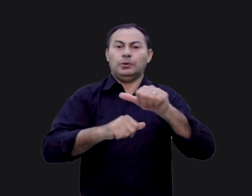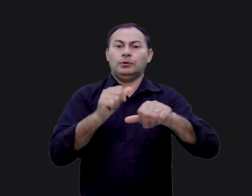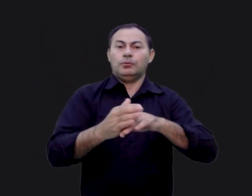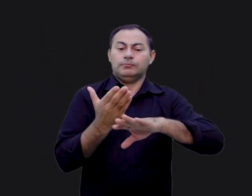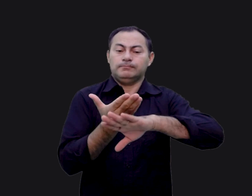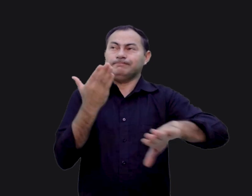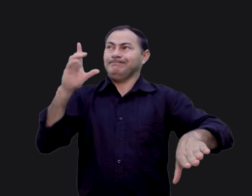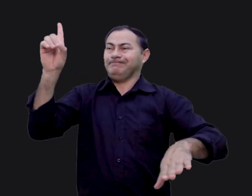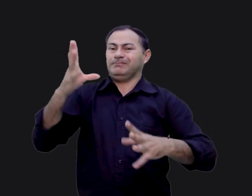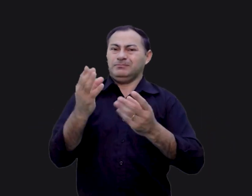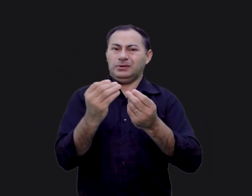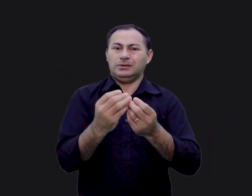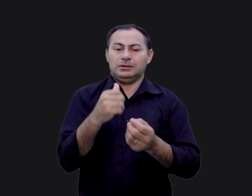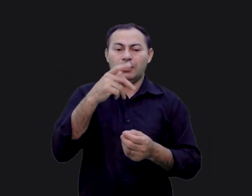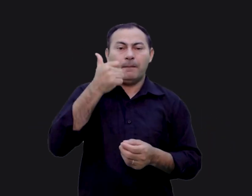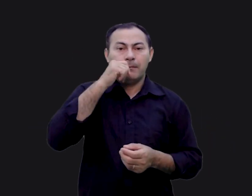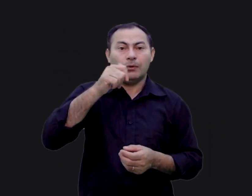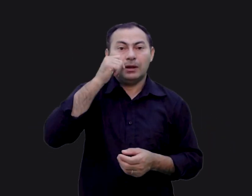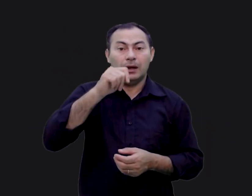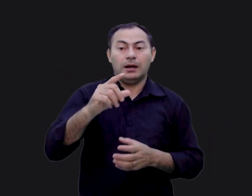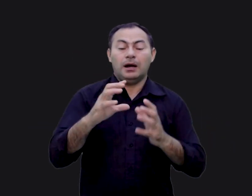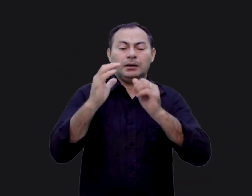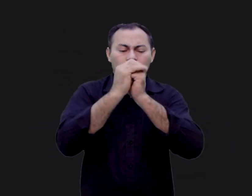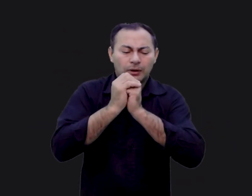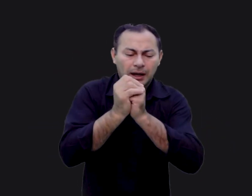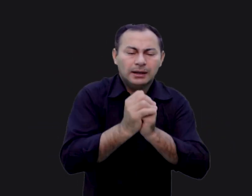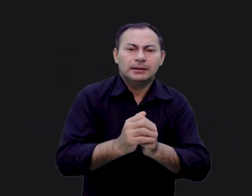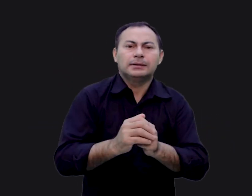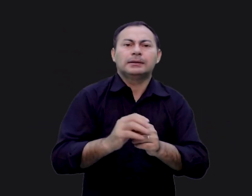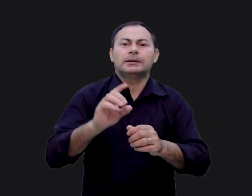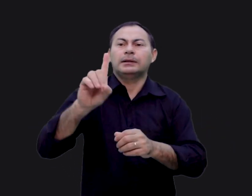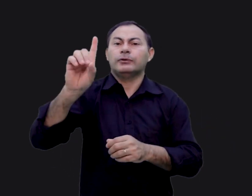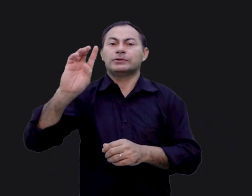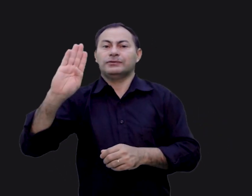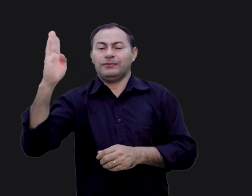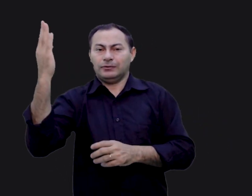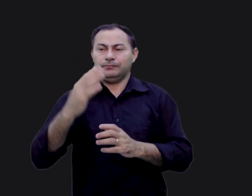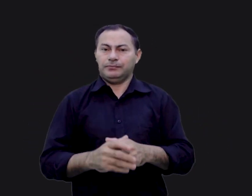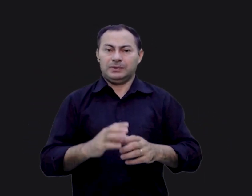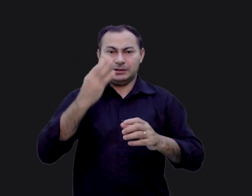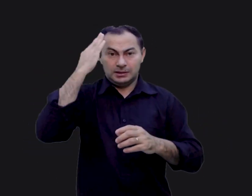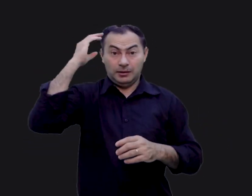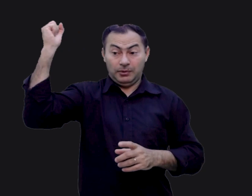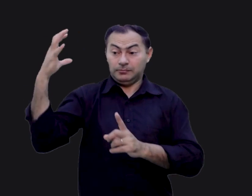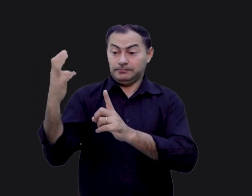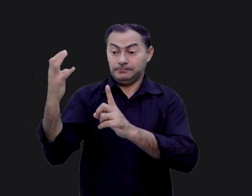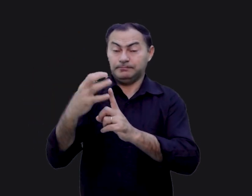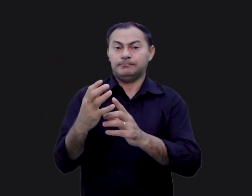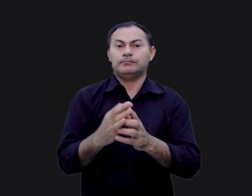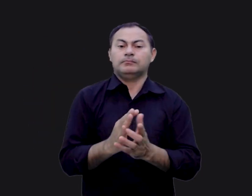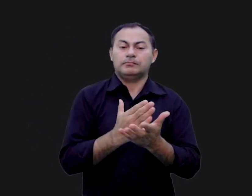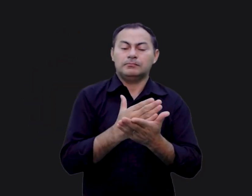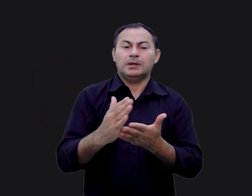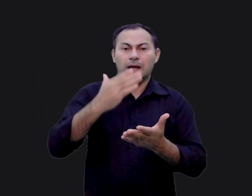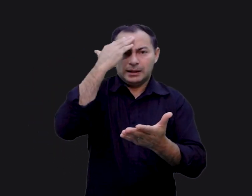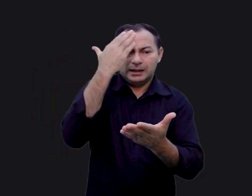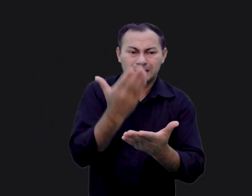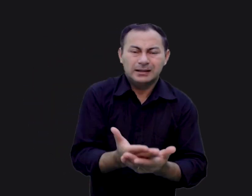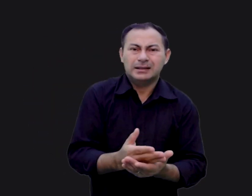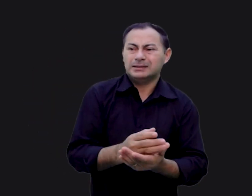um apóstata. Muitas de suas mulheres adoravam deuses estranhos. Salomão se deixou influenciar por elas e passou a crer